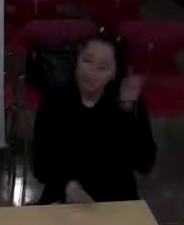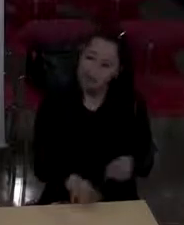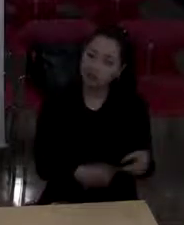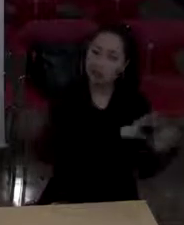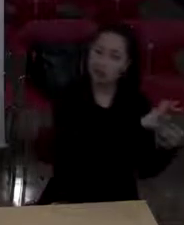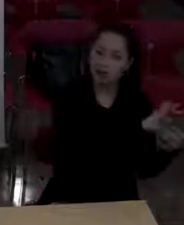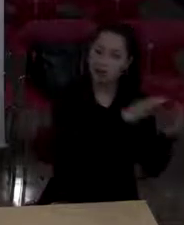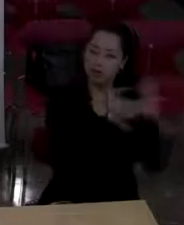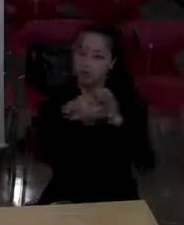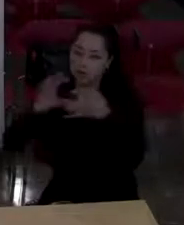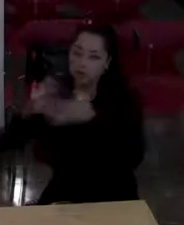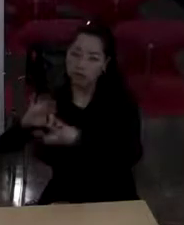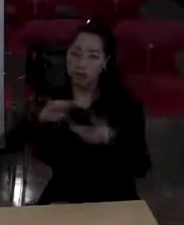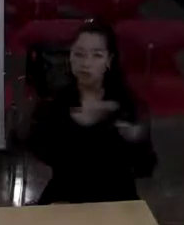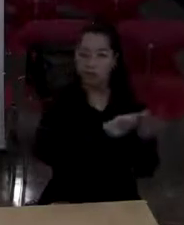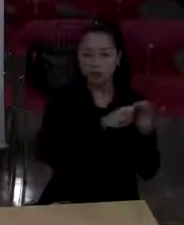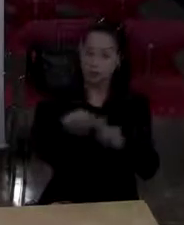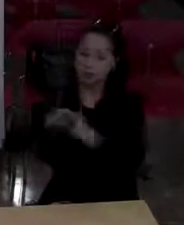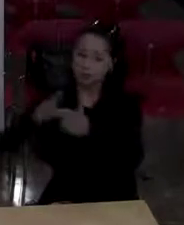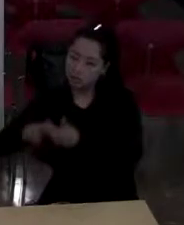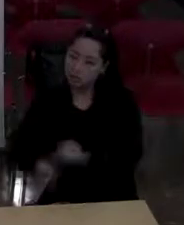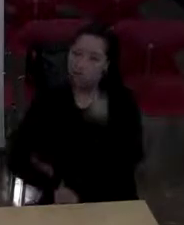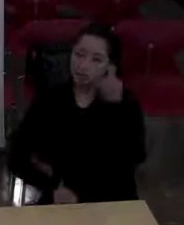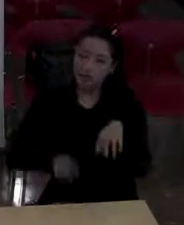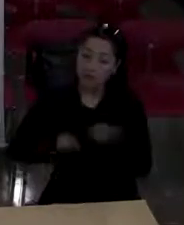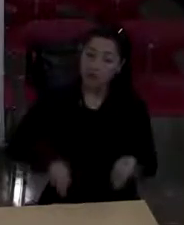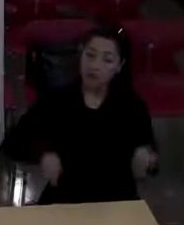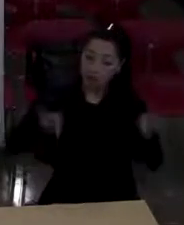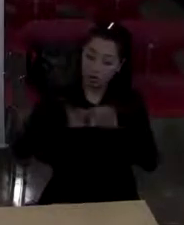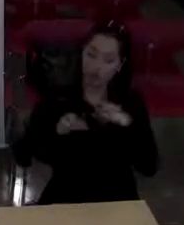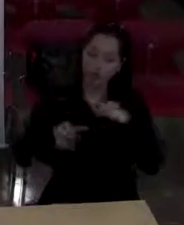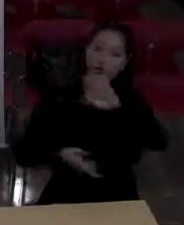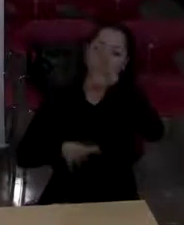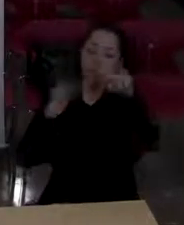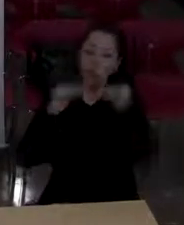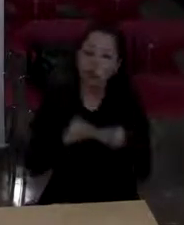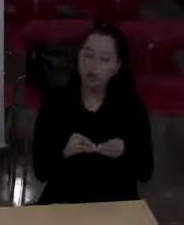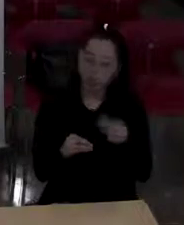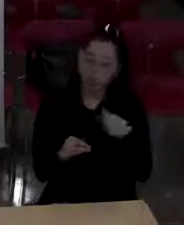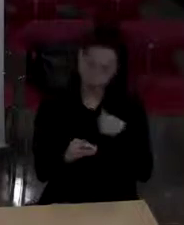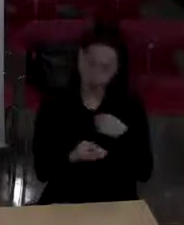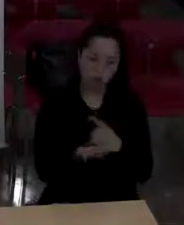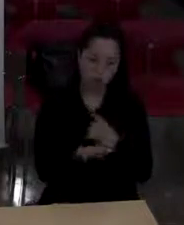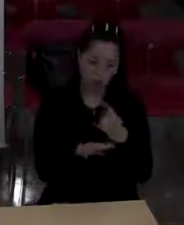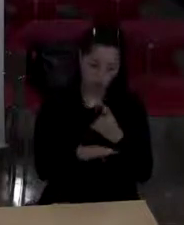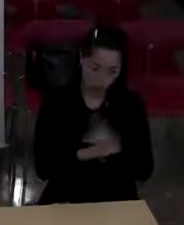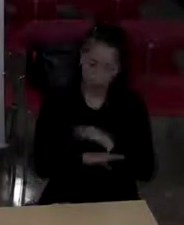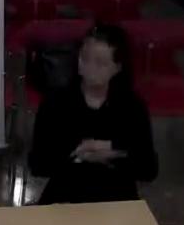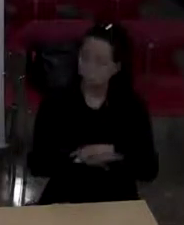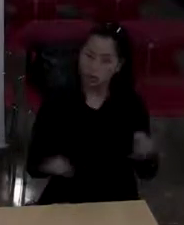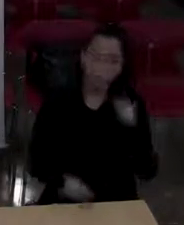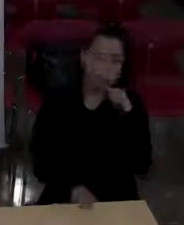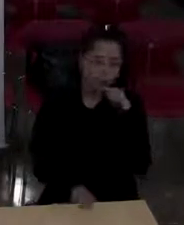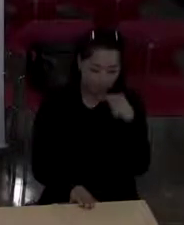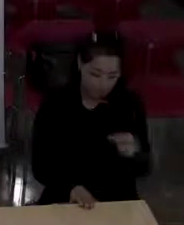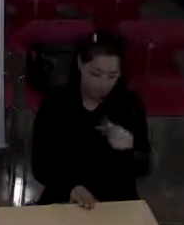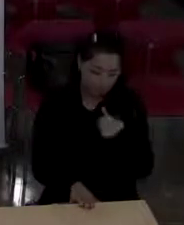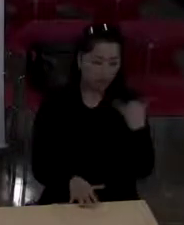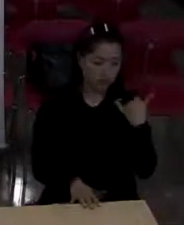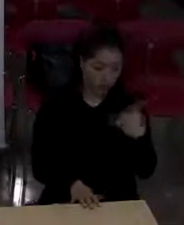yo primero tengo que llegar a dominar un código de utilización de una lengua para después en la organización social